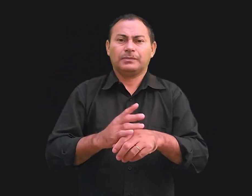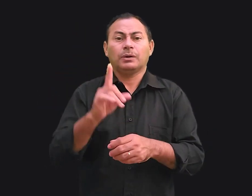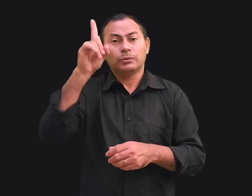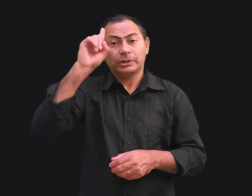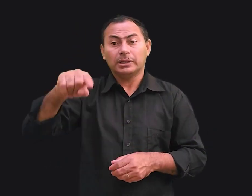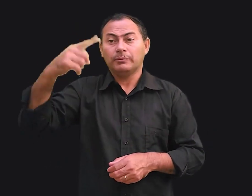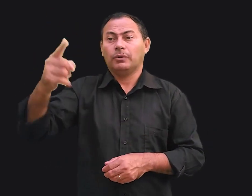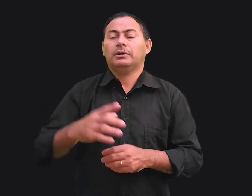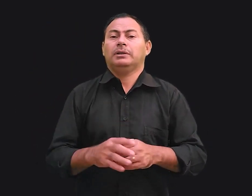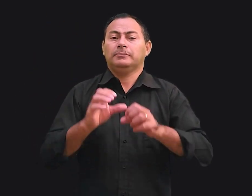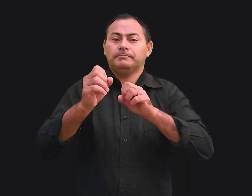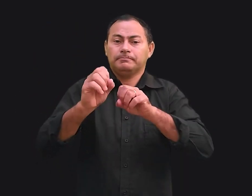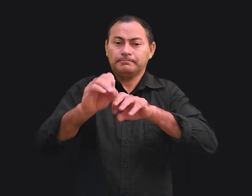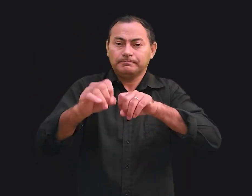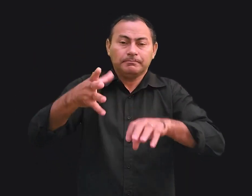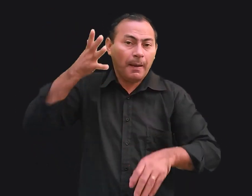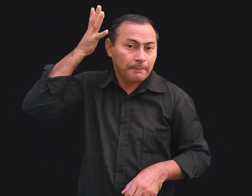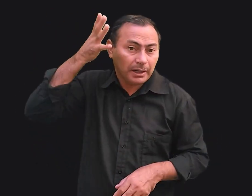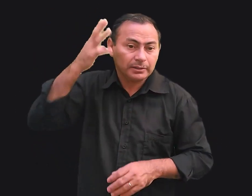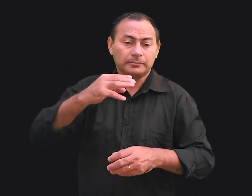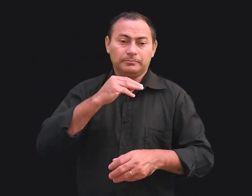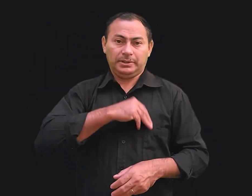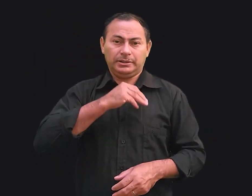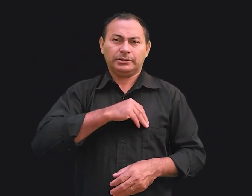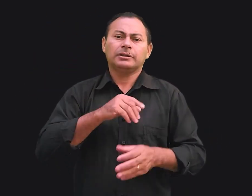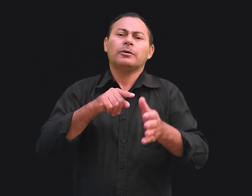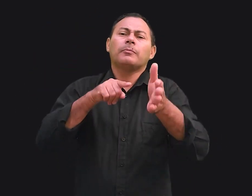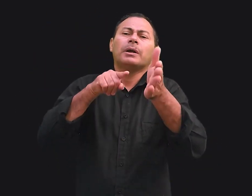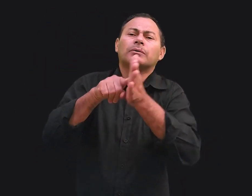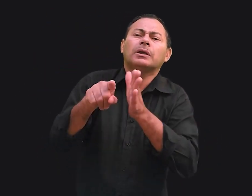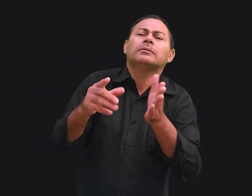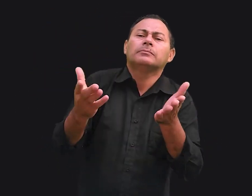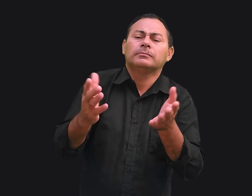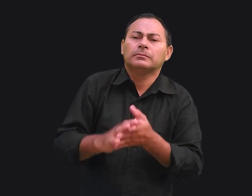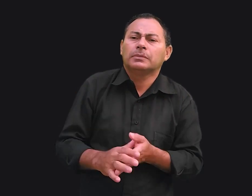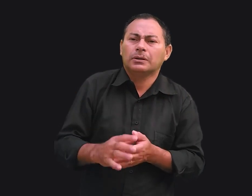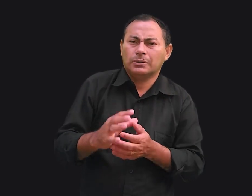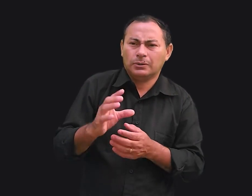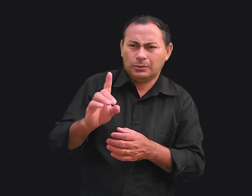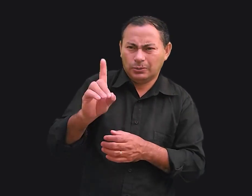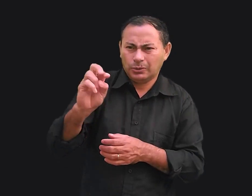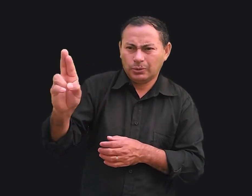dia depois que ele deu uma palestra para os ministros, eu perguntei a ele: Dr.